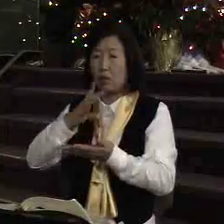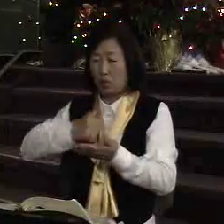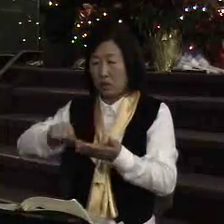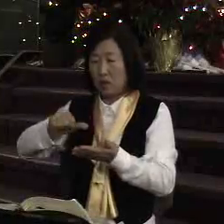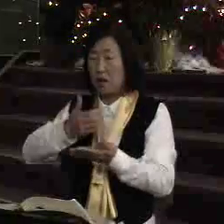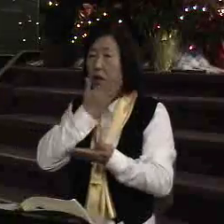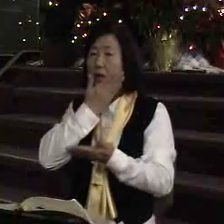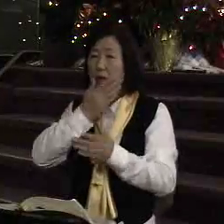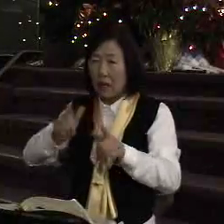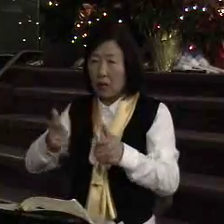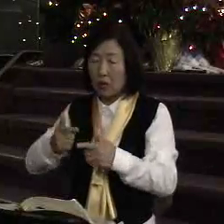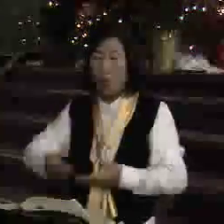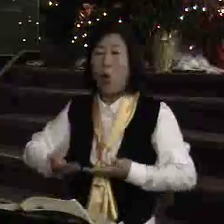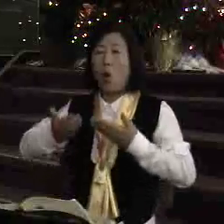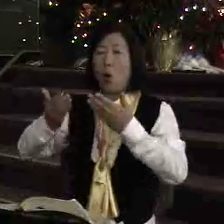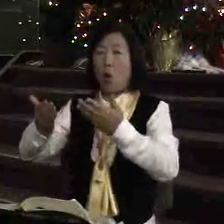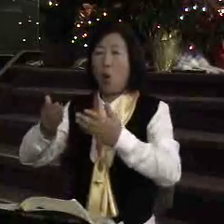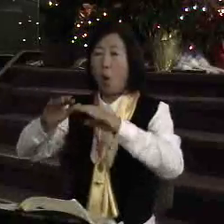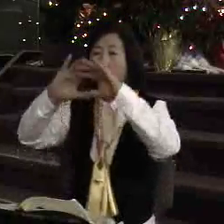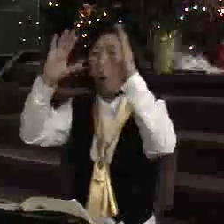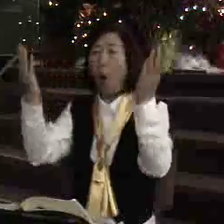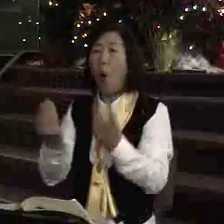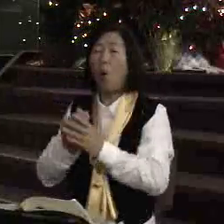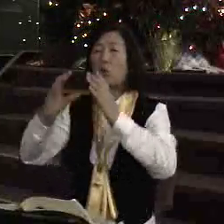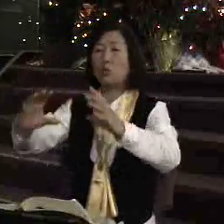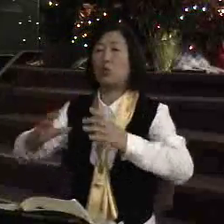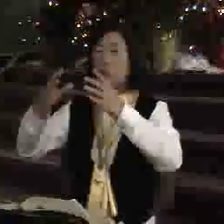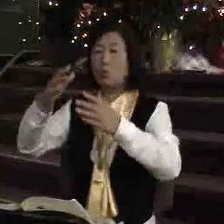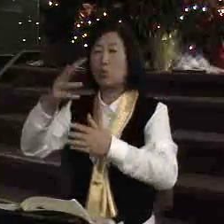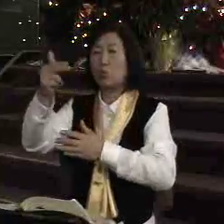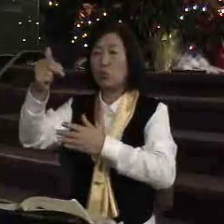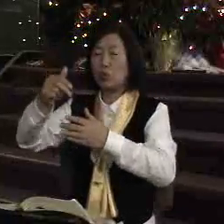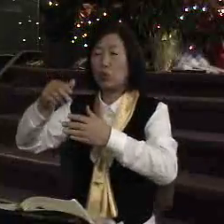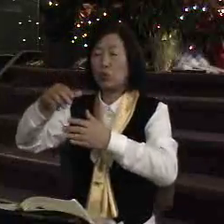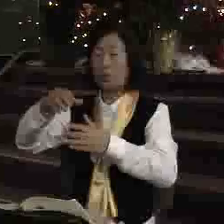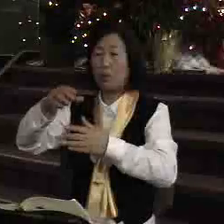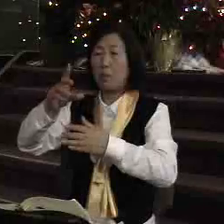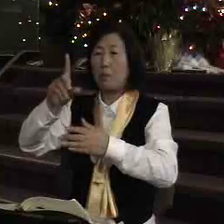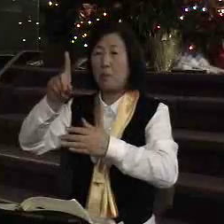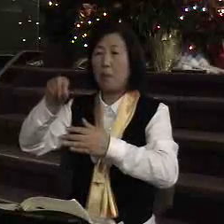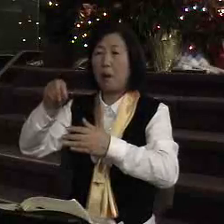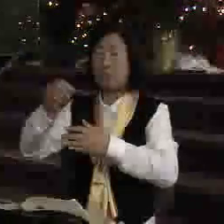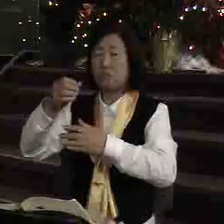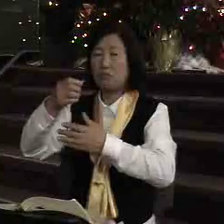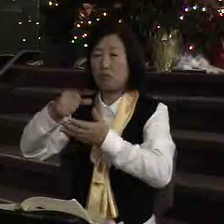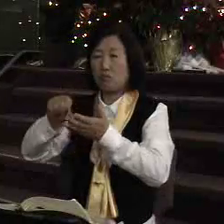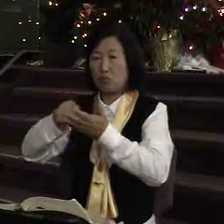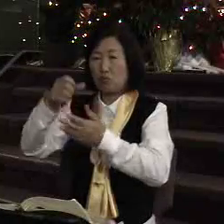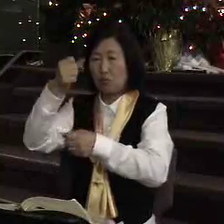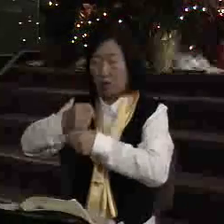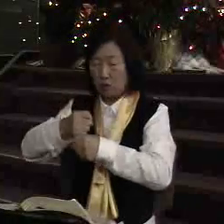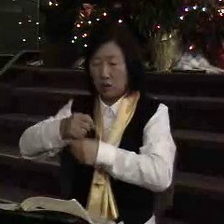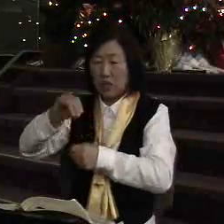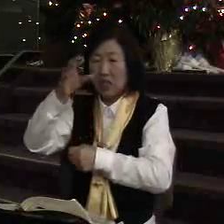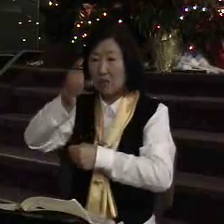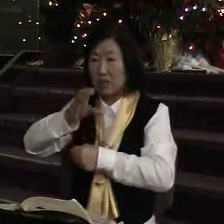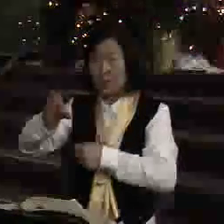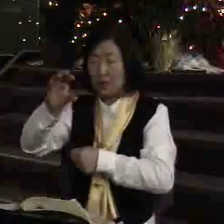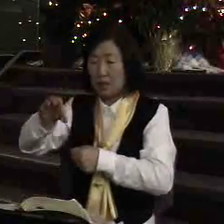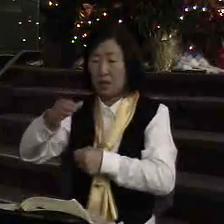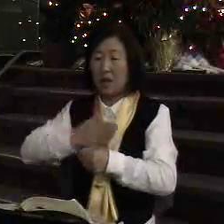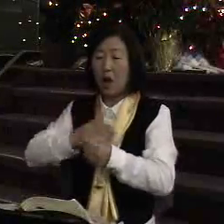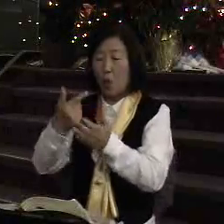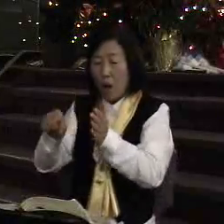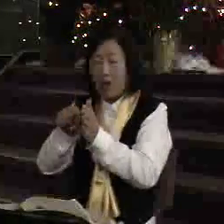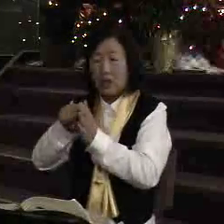않고 내게 주노라. 온 우주 만물을 창조하신 하나님께서 십자가에서 나를